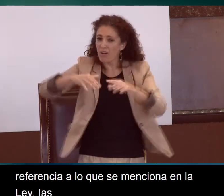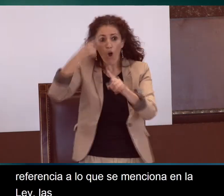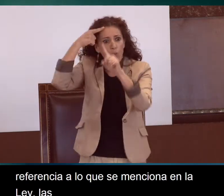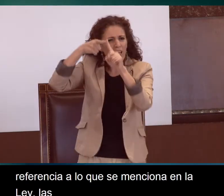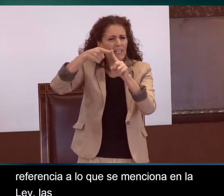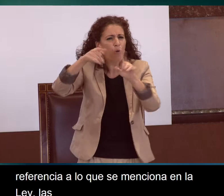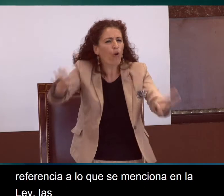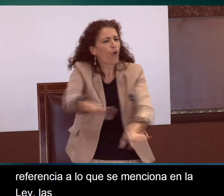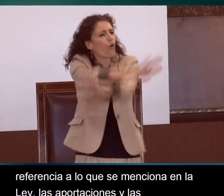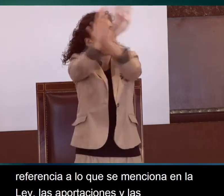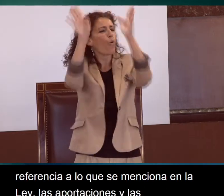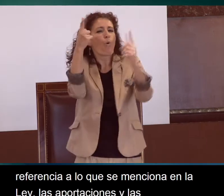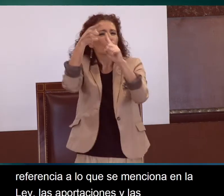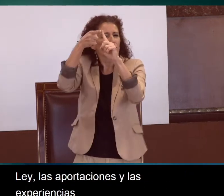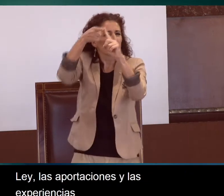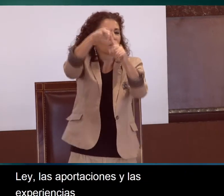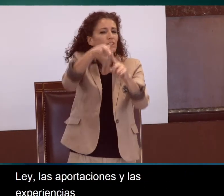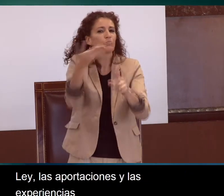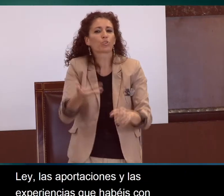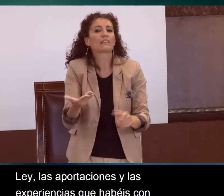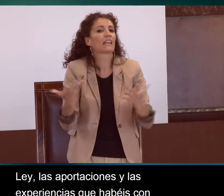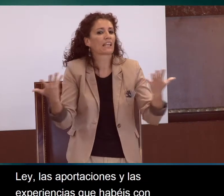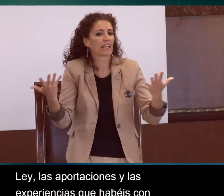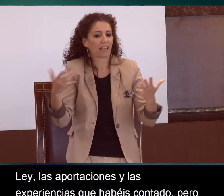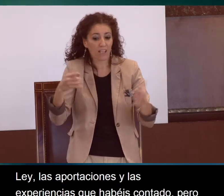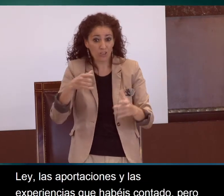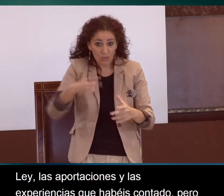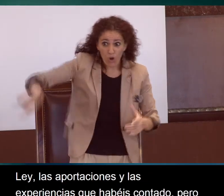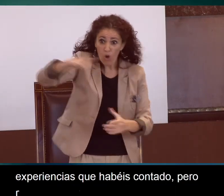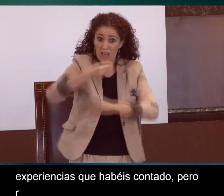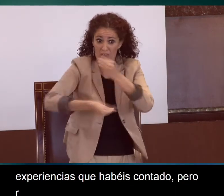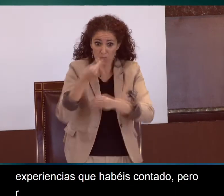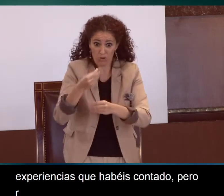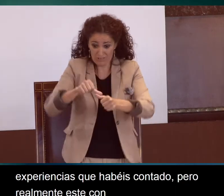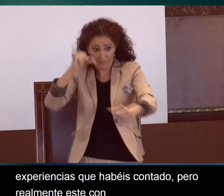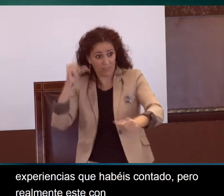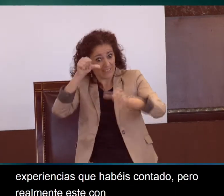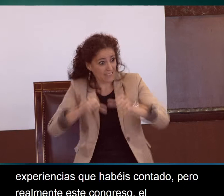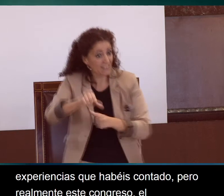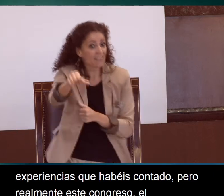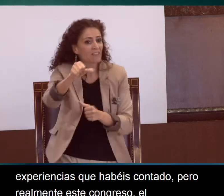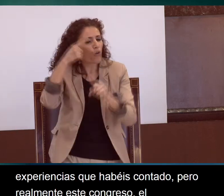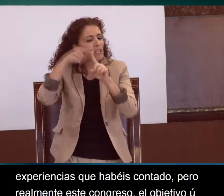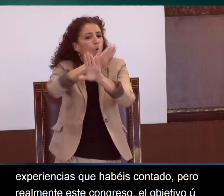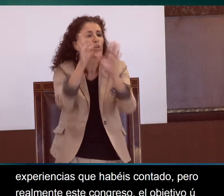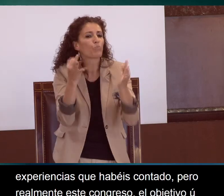este congreso, el objetivo último, digamos, que tiene este congreso que consideramos que es el más importante es que todo lo que hemos hecho,